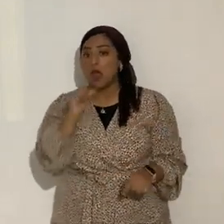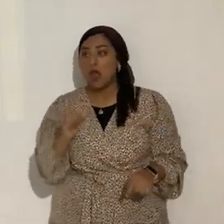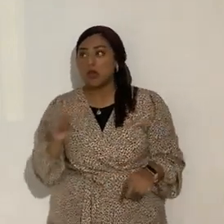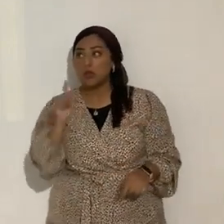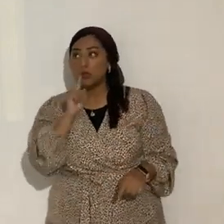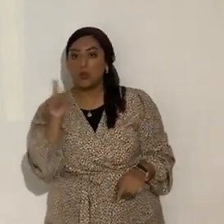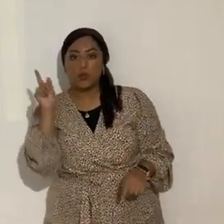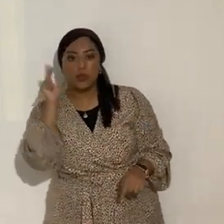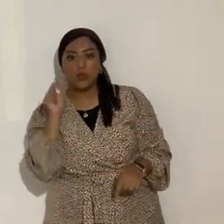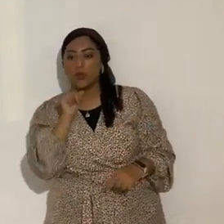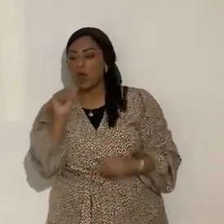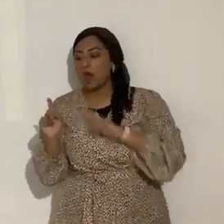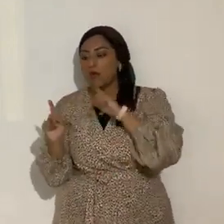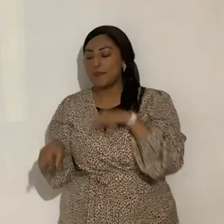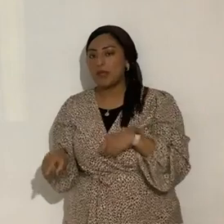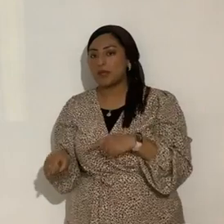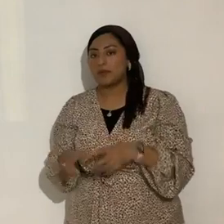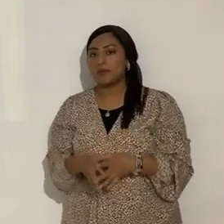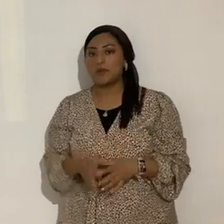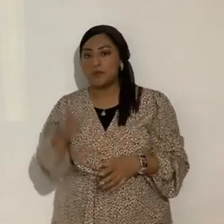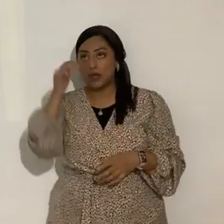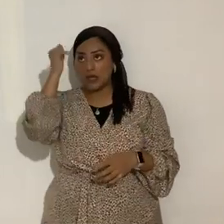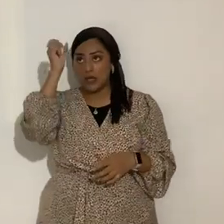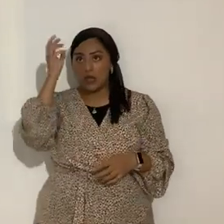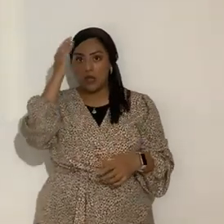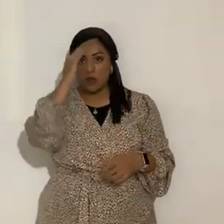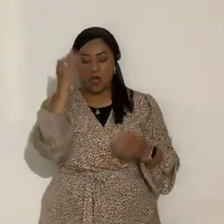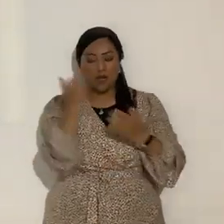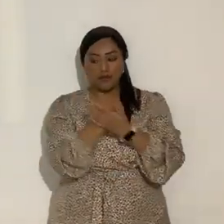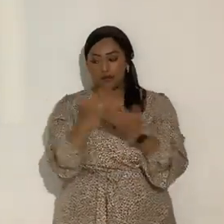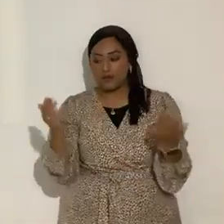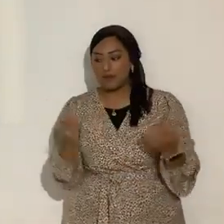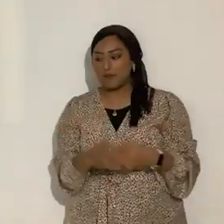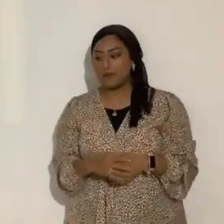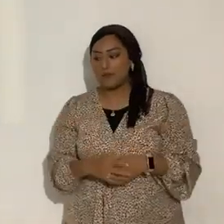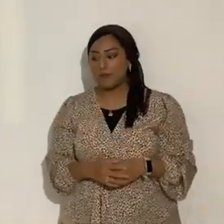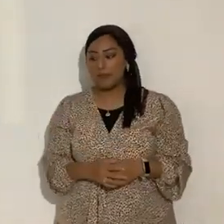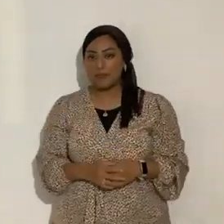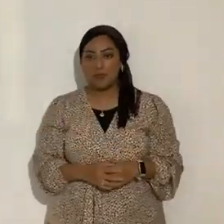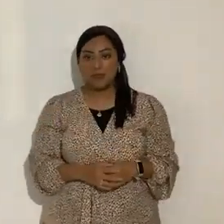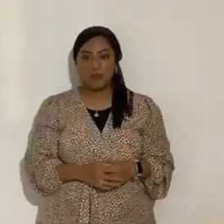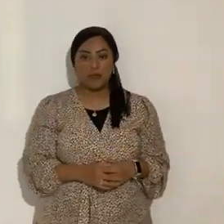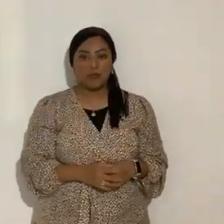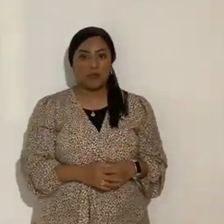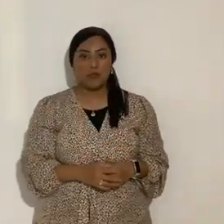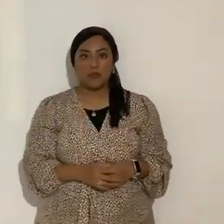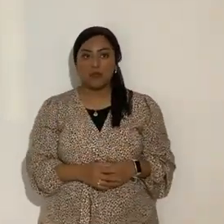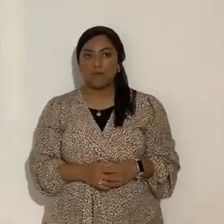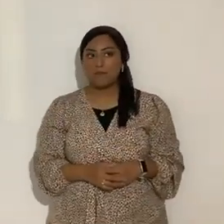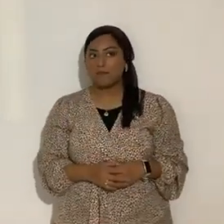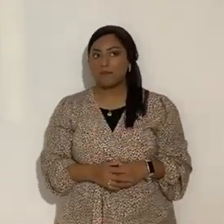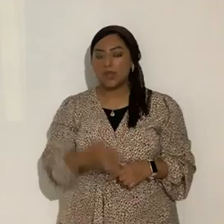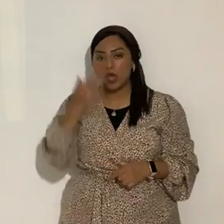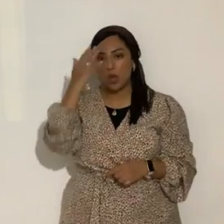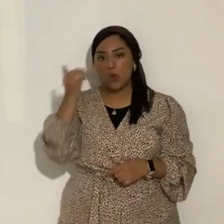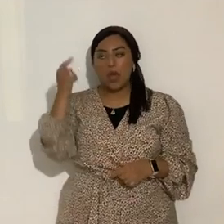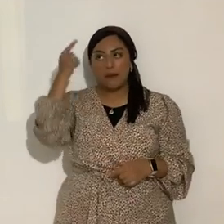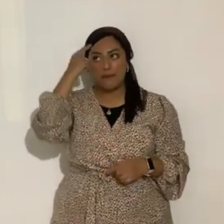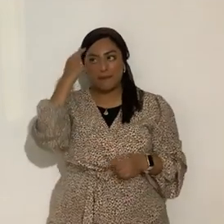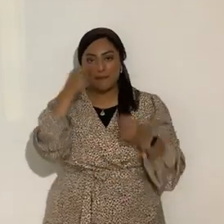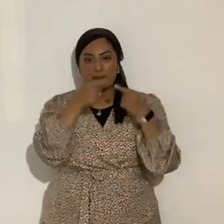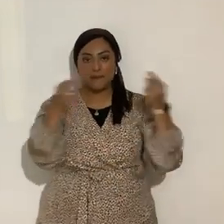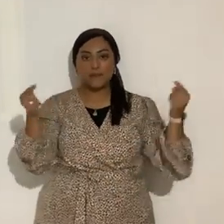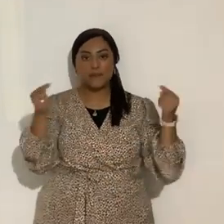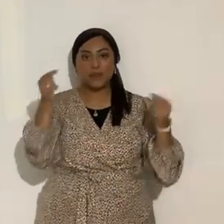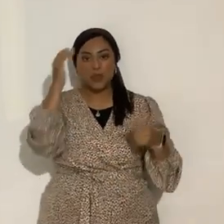escuchar. No le va a responder, porque el Eterno sabe todo. Entonces, ¿por qué la mente